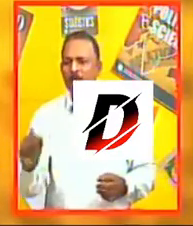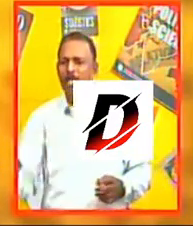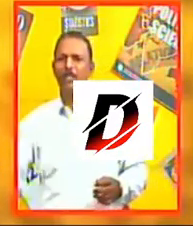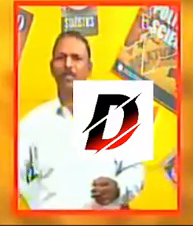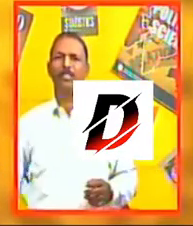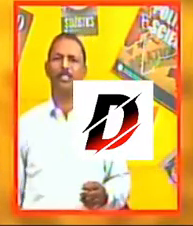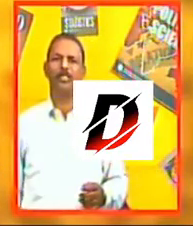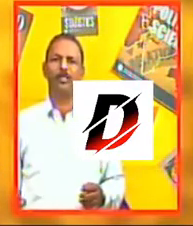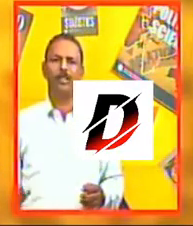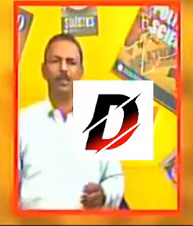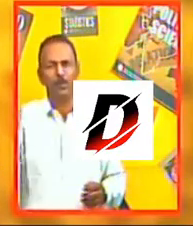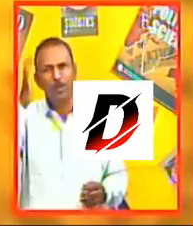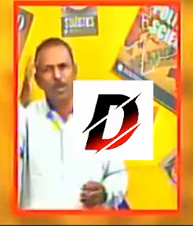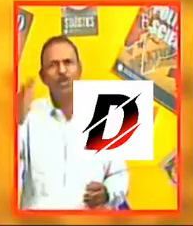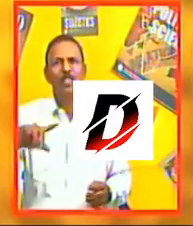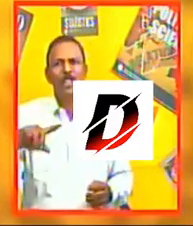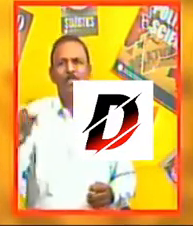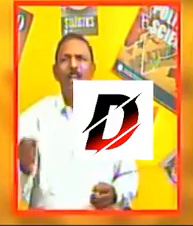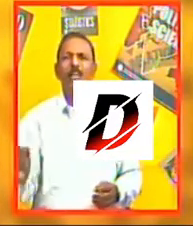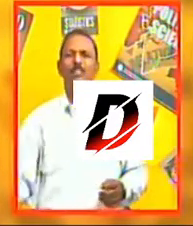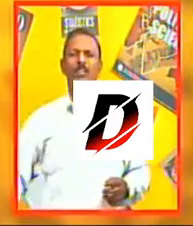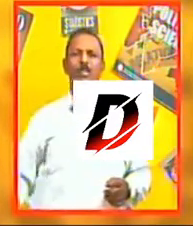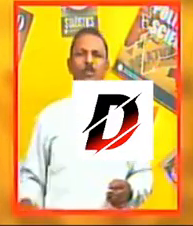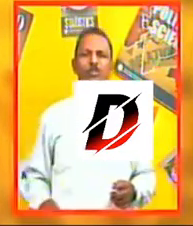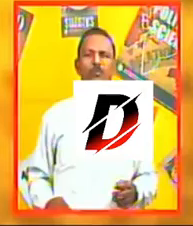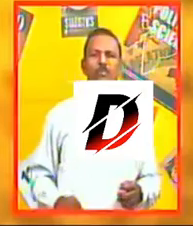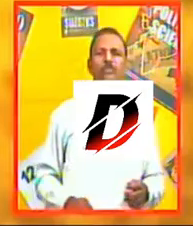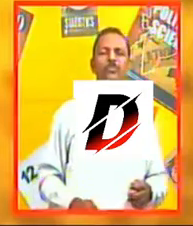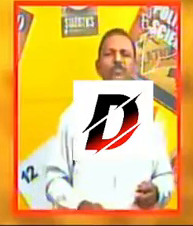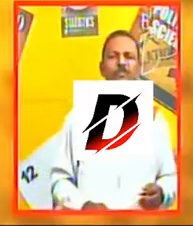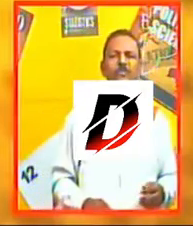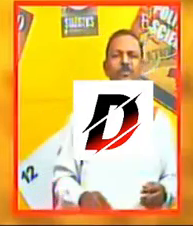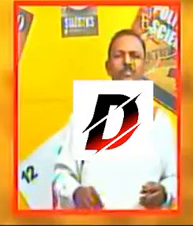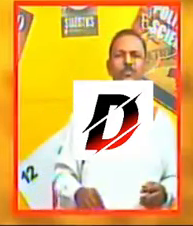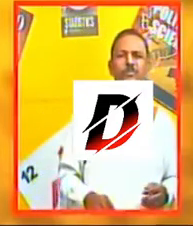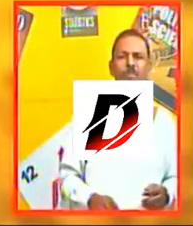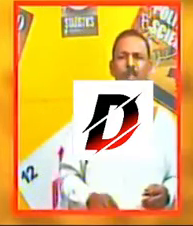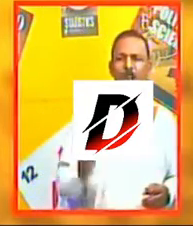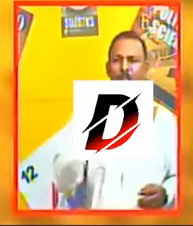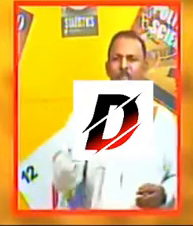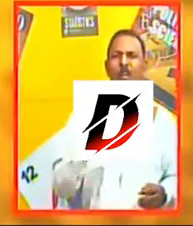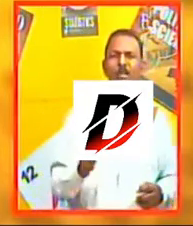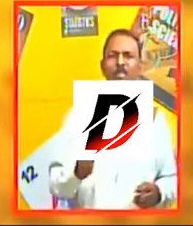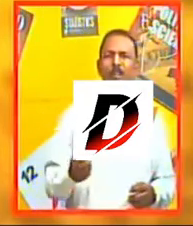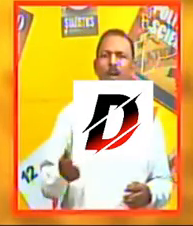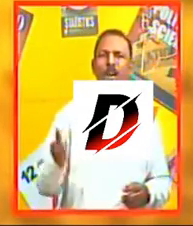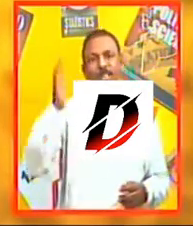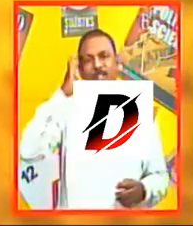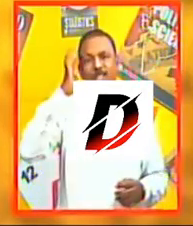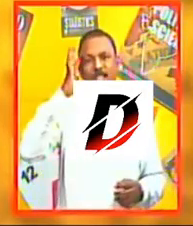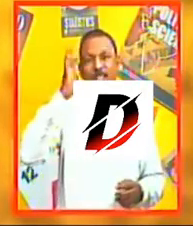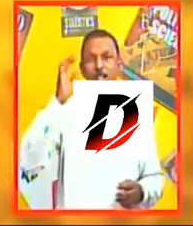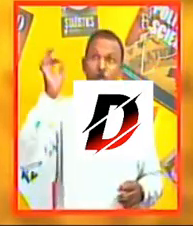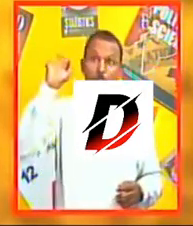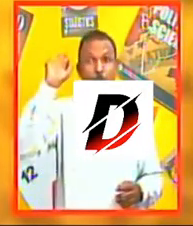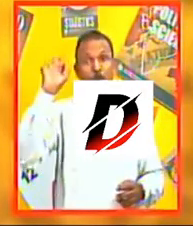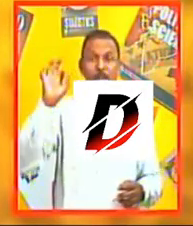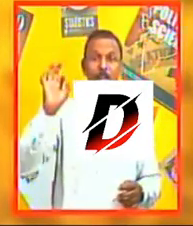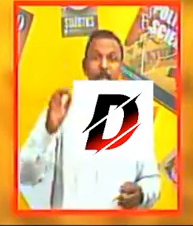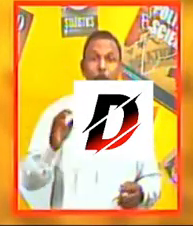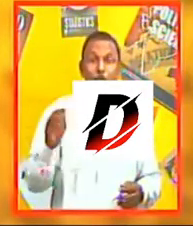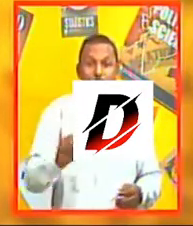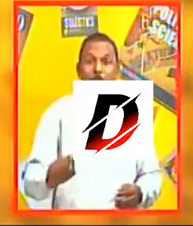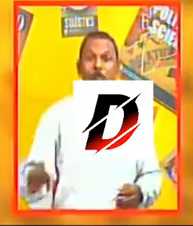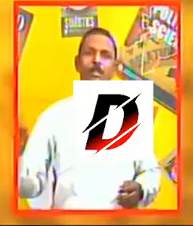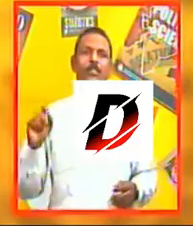அவற்றை அணுகுதல் வேண்டும், எளிமையாக புரிந்து கொள்ள வேண்டும் என்பதை நாம் தெரிந்து இங்கு வைத்திருக்கின்றோம். அதுதான் அறிதல்,